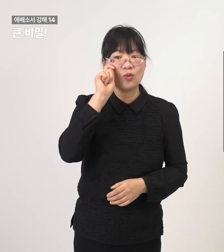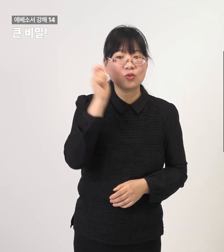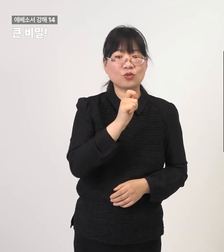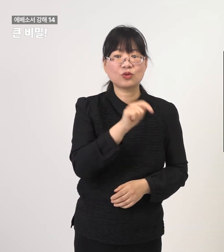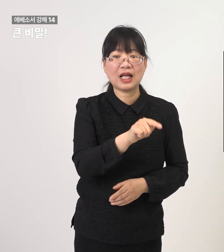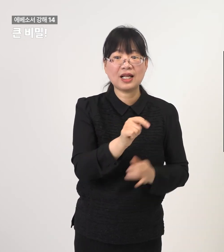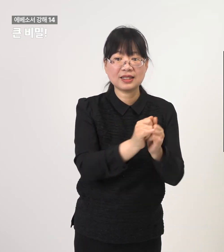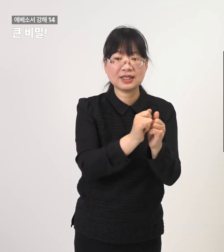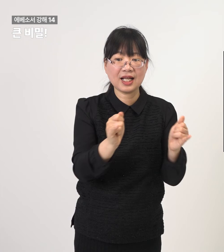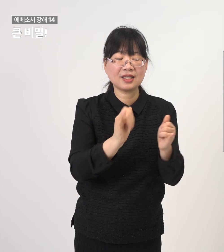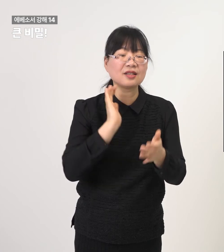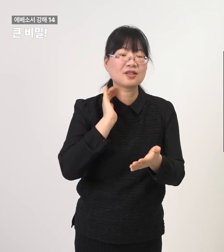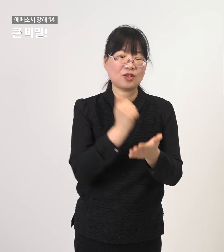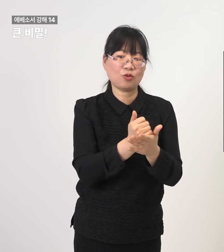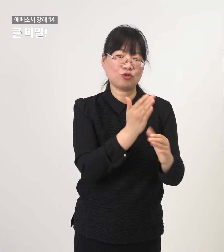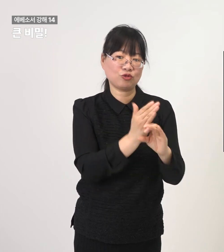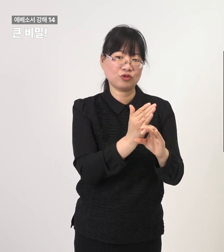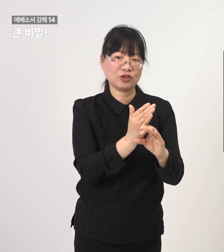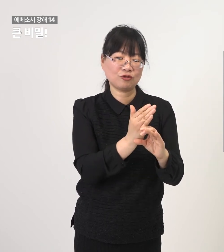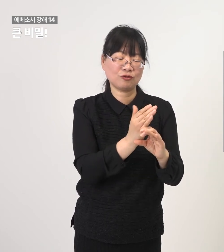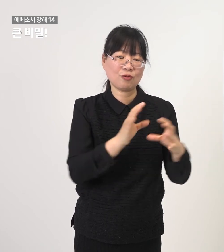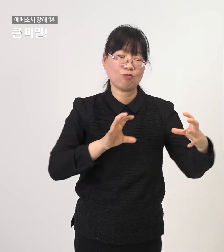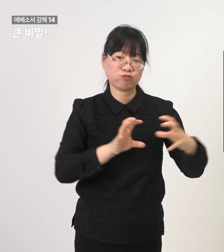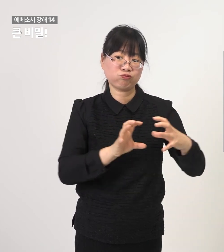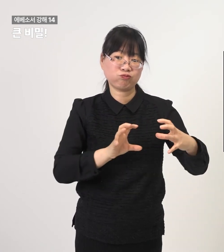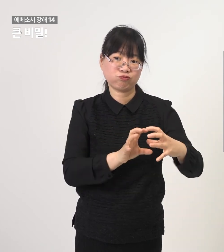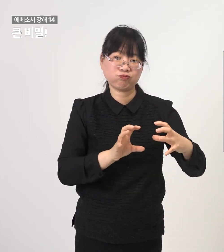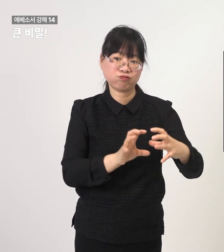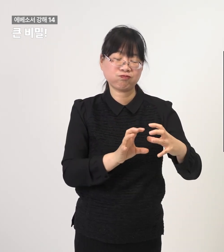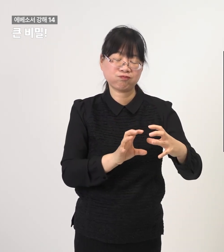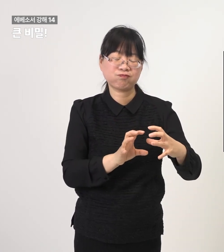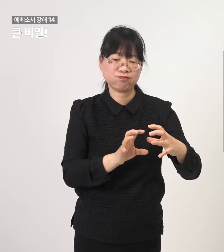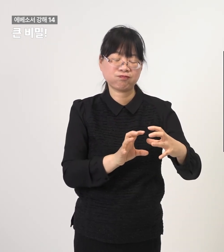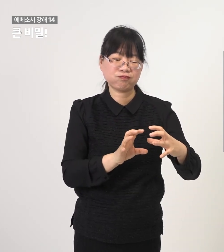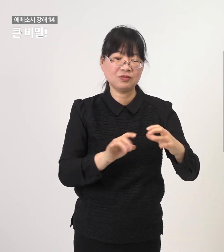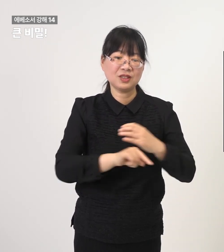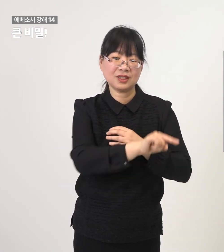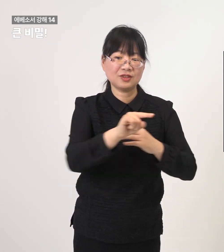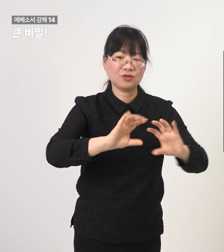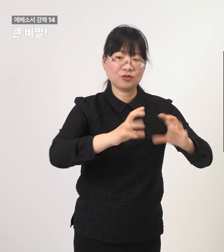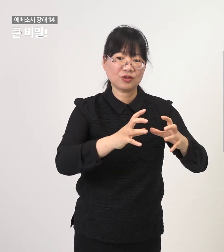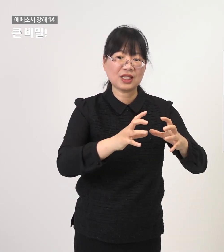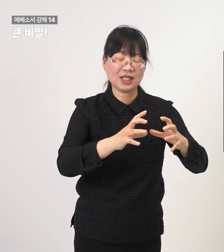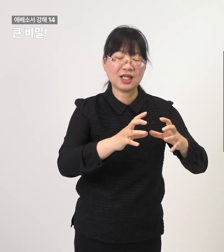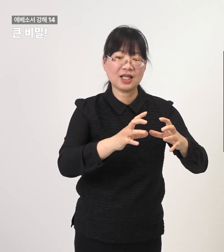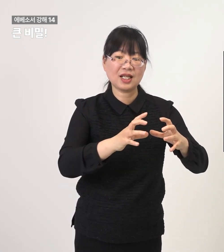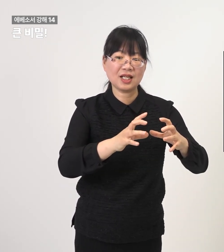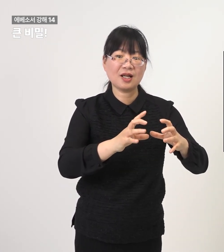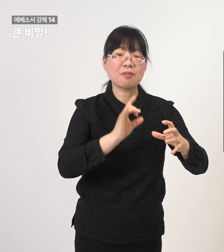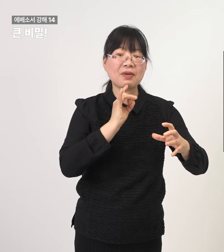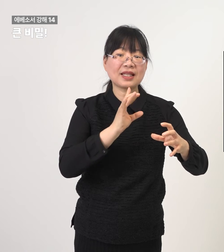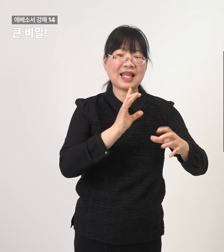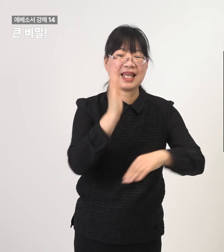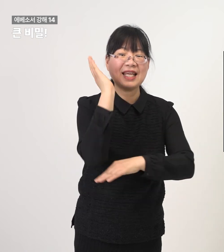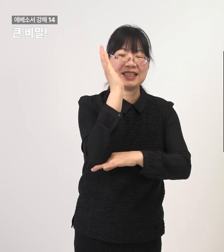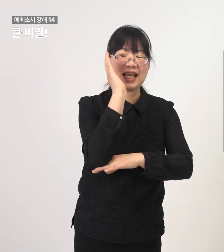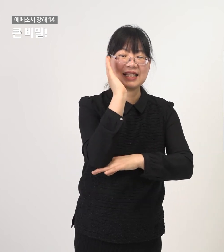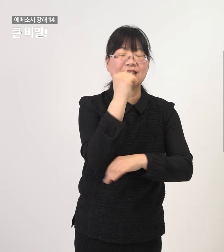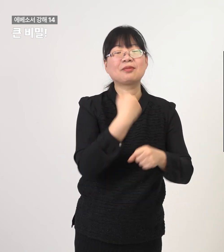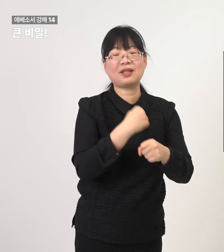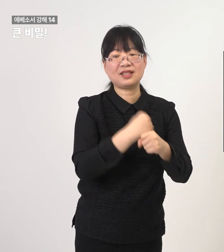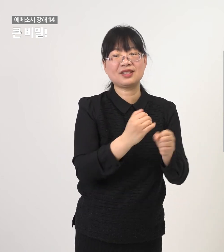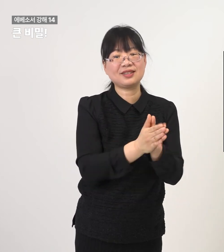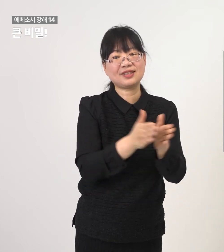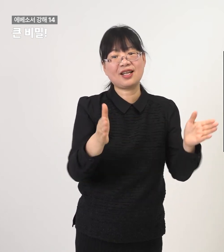우크라이나 사람들은 대통령을 중심으로 똘똘 뭉쳐서 그들 국가만의 스토리를 만들어가기 시작했다.